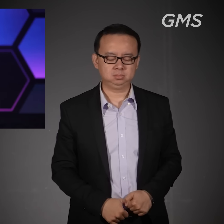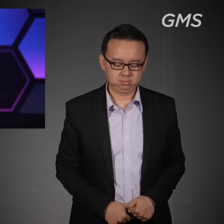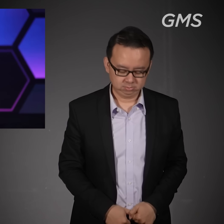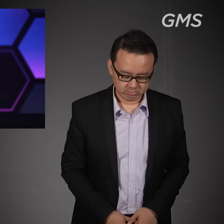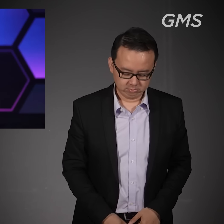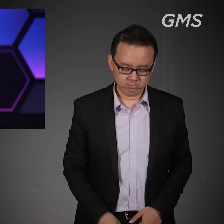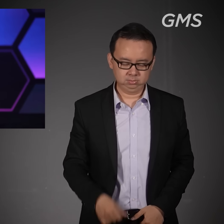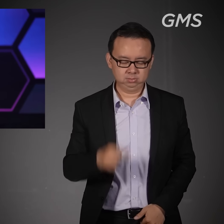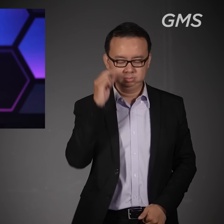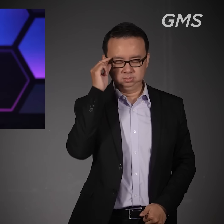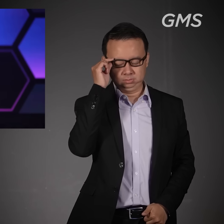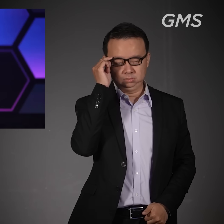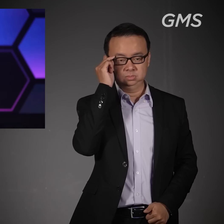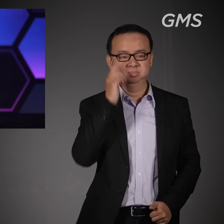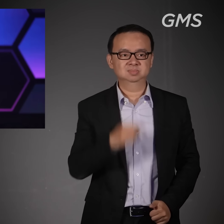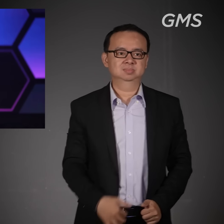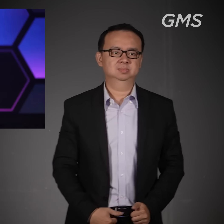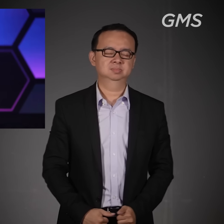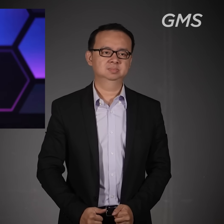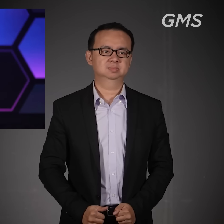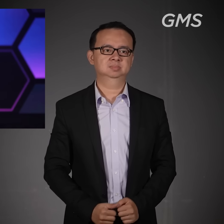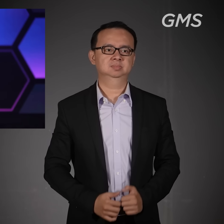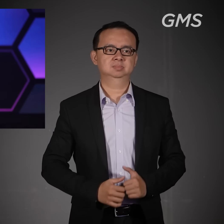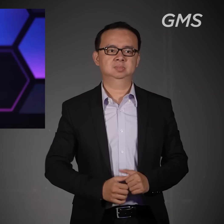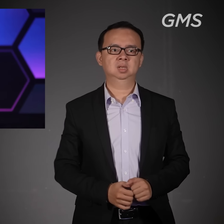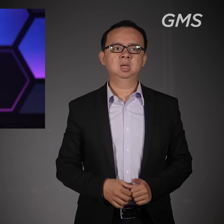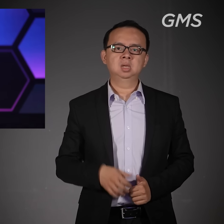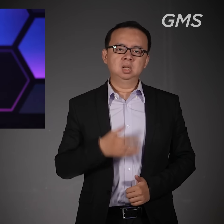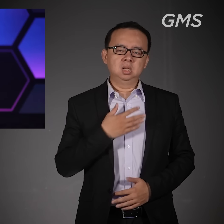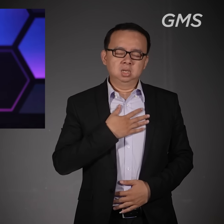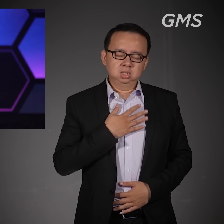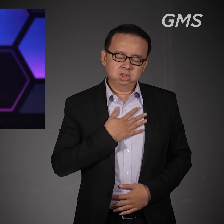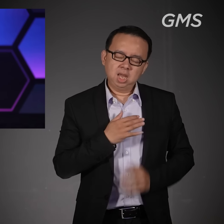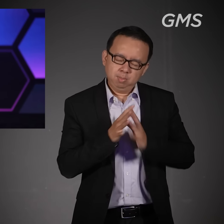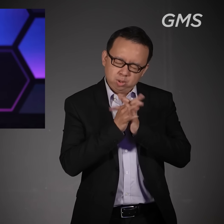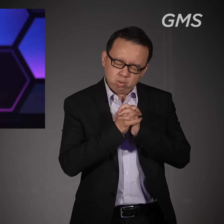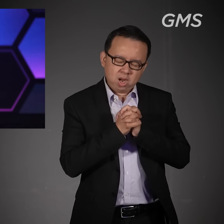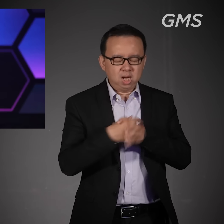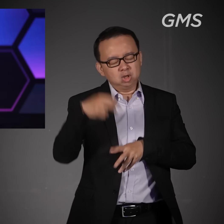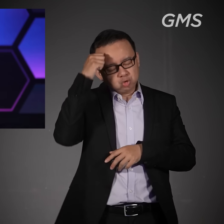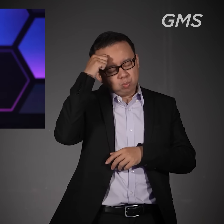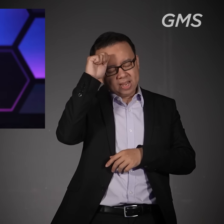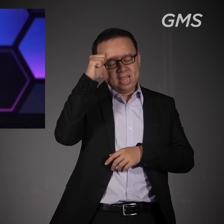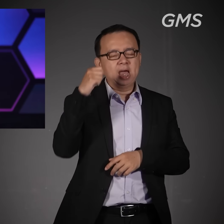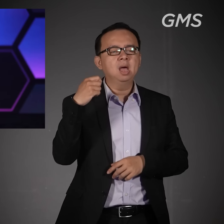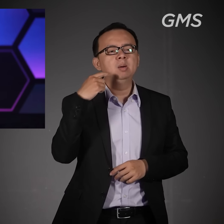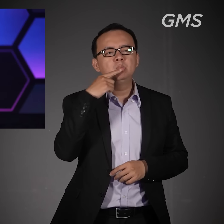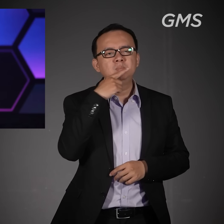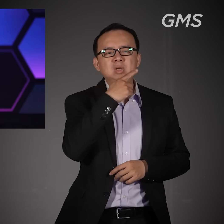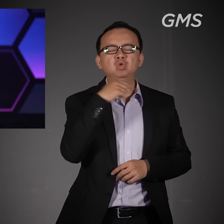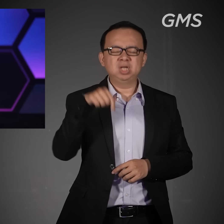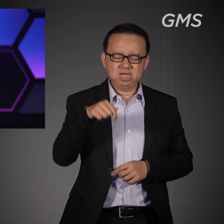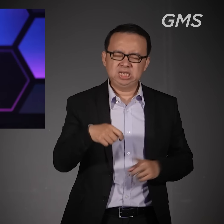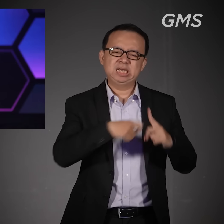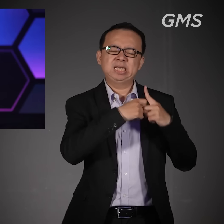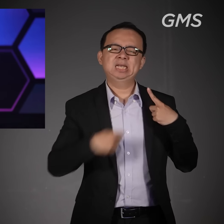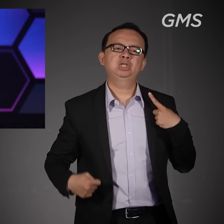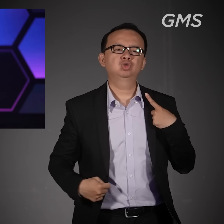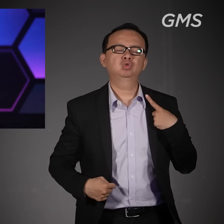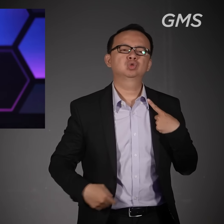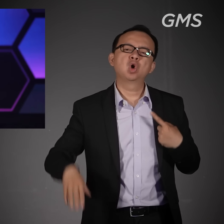Karena iman timbul dari pendengaran akan firman Kristus. Saya berdoa agar melalui mulut saya minggu ini, Kristus berfirman kepada